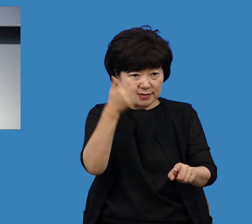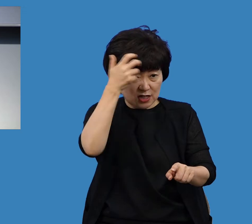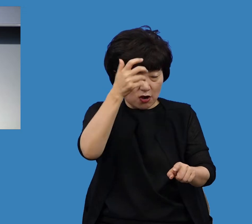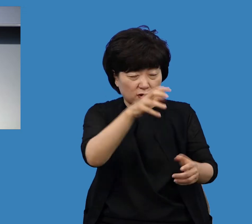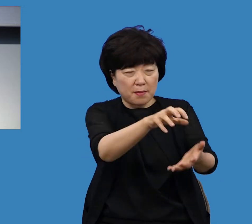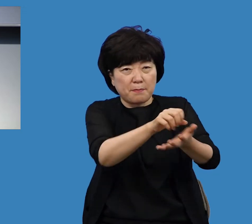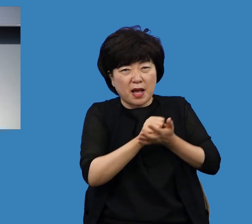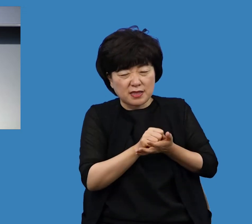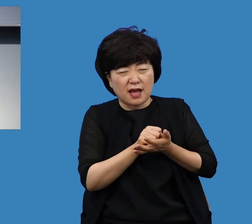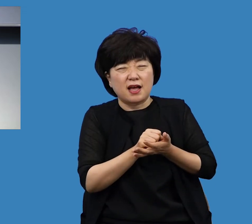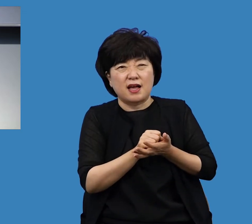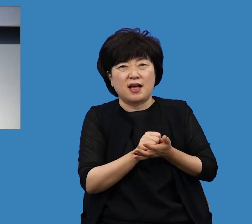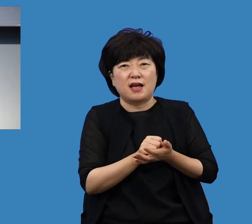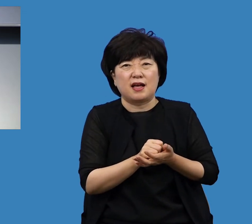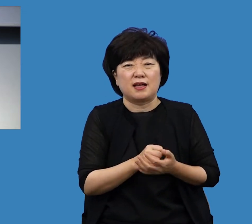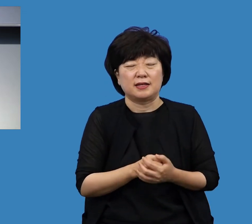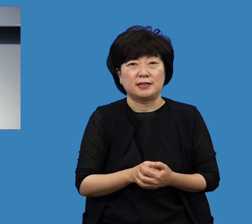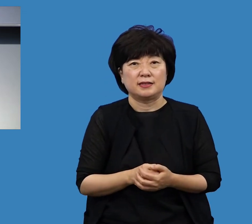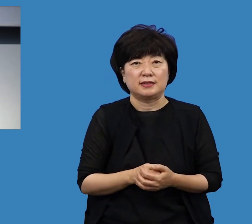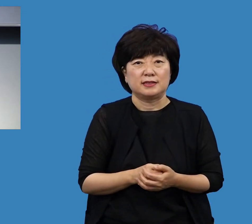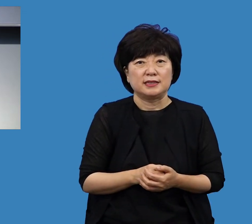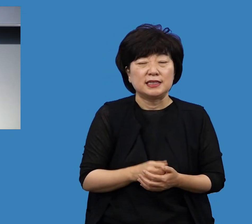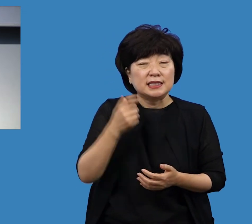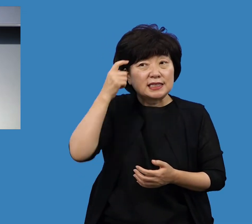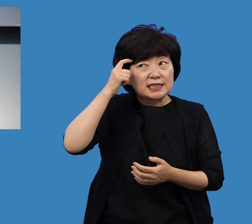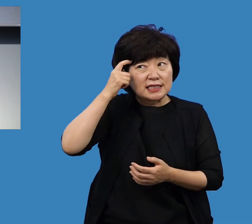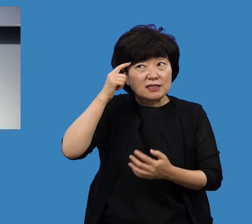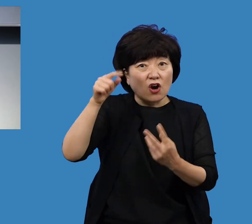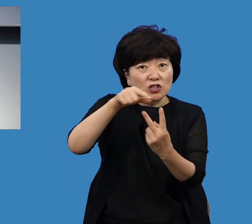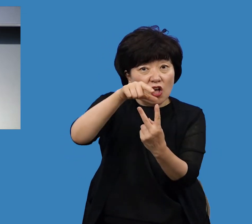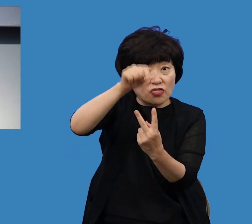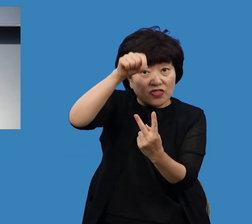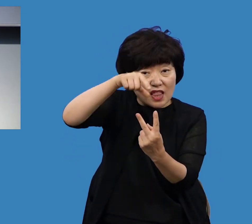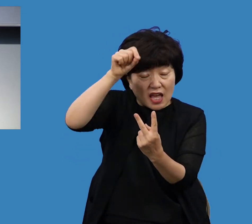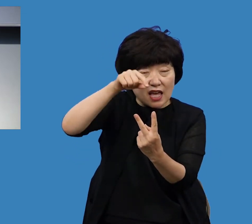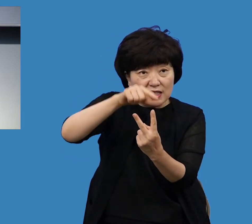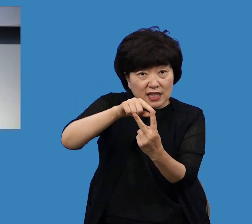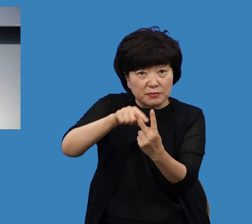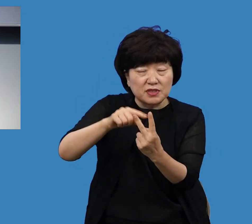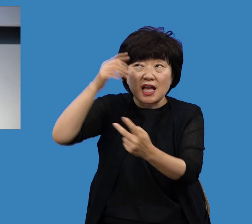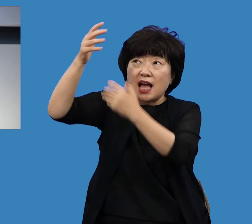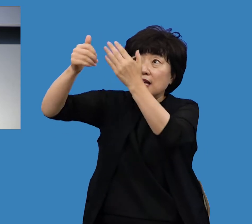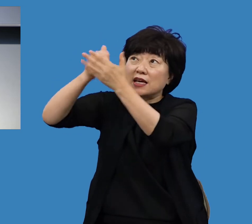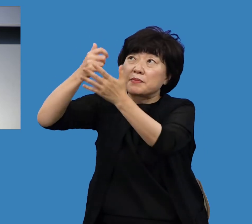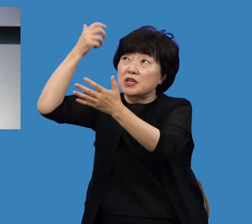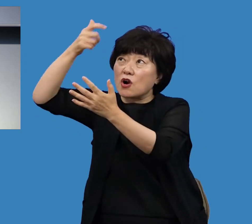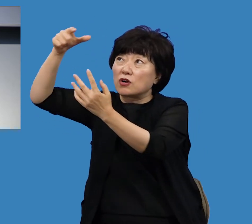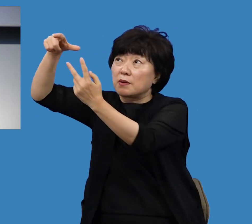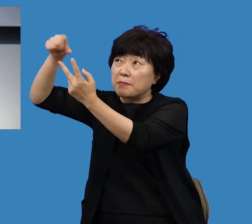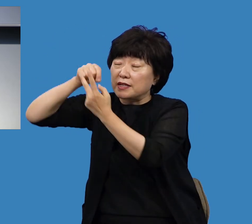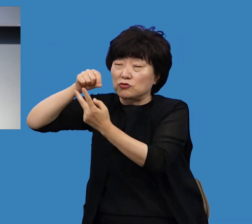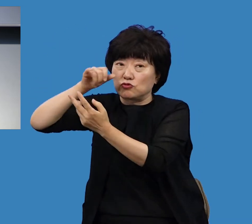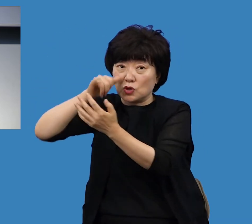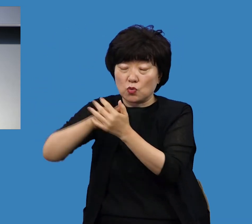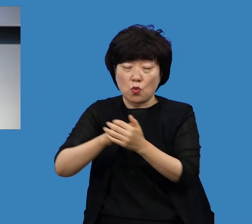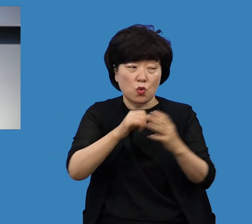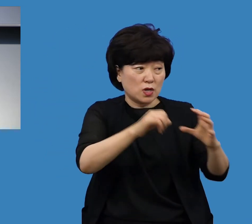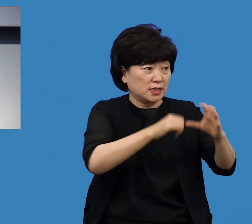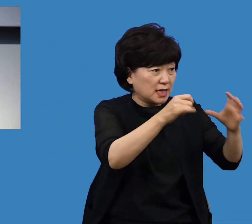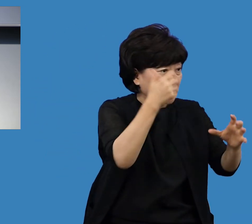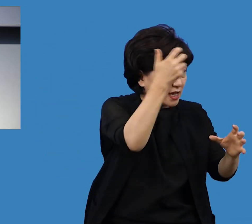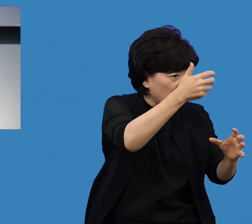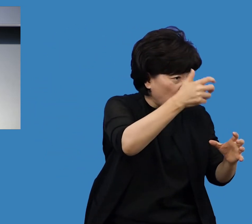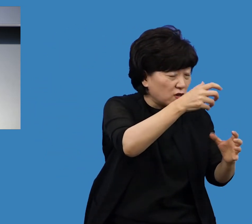좀 더 할 텐데. 그래서 이 의지적 선택에 의해서 하나님의 영을 받을 수도 있고 세상의 영을 받을